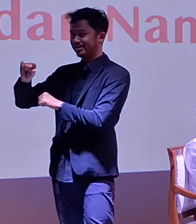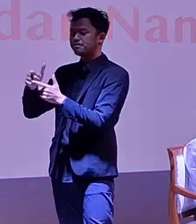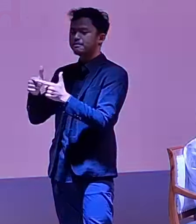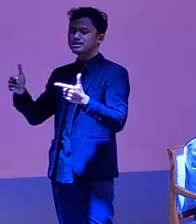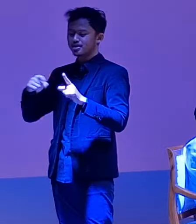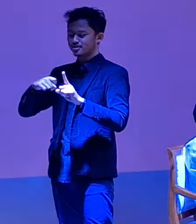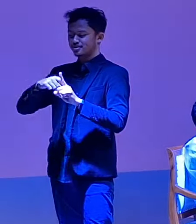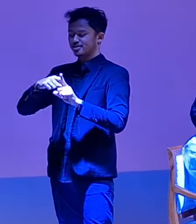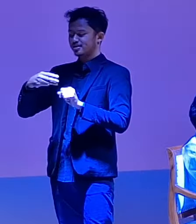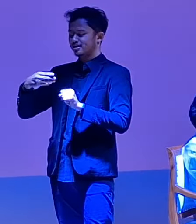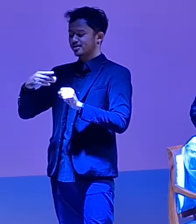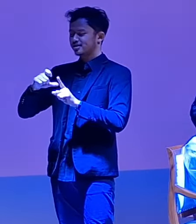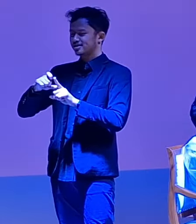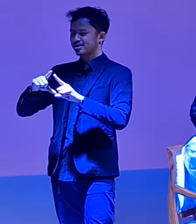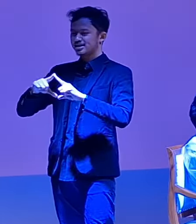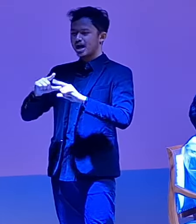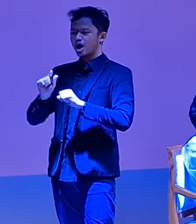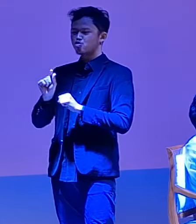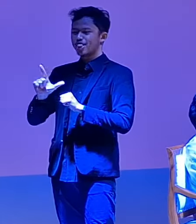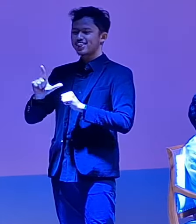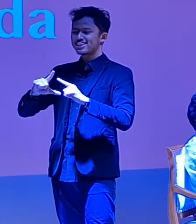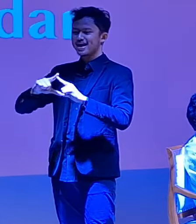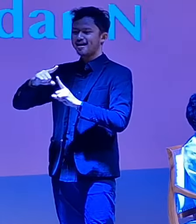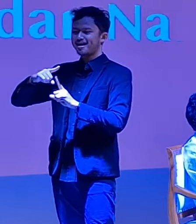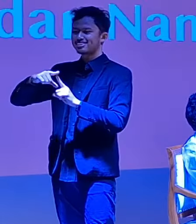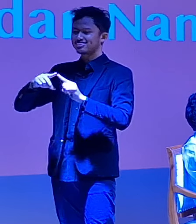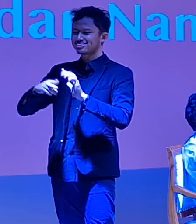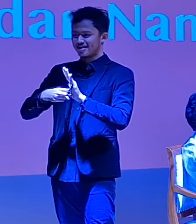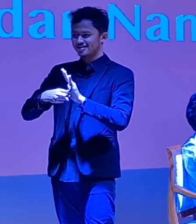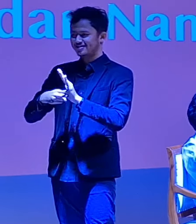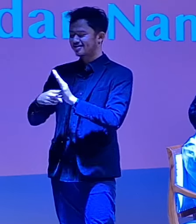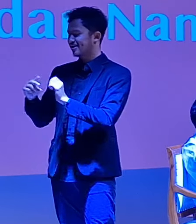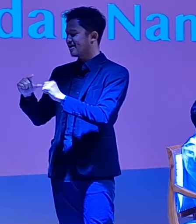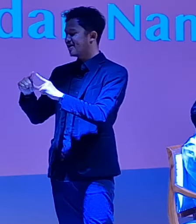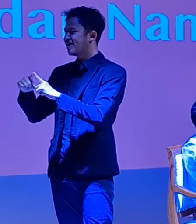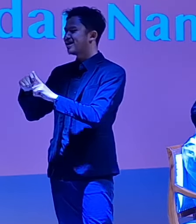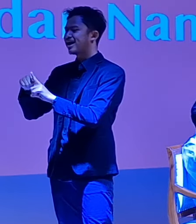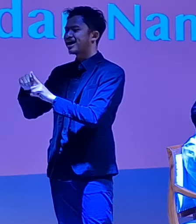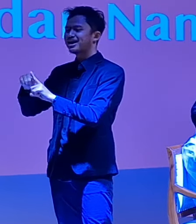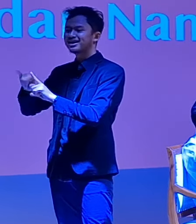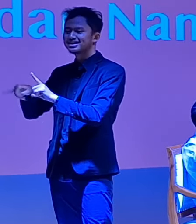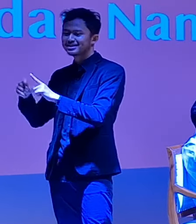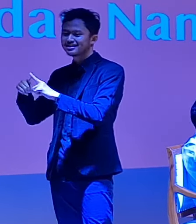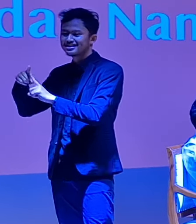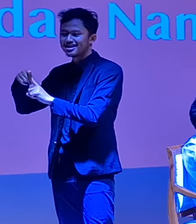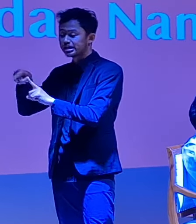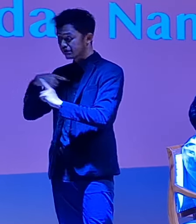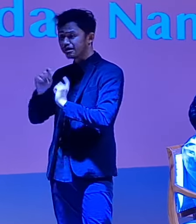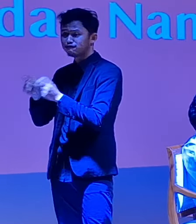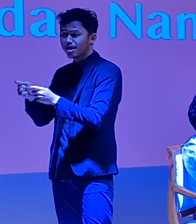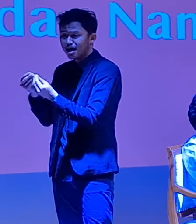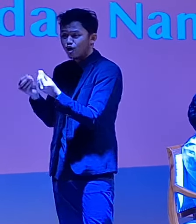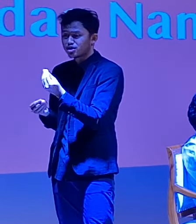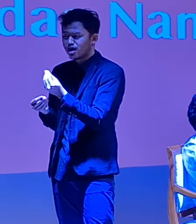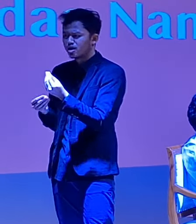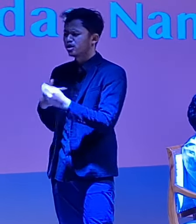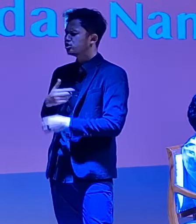mulanya Mas Afnan itu bukan saya senang baca buku. Sebetulnya masalahnya adalah saya sering